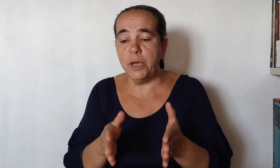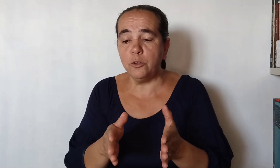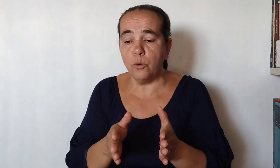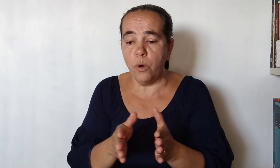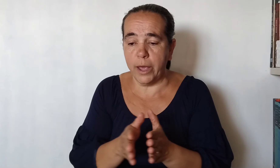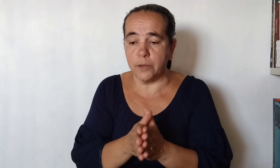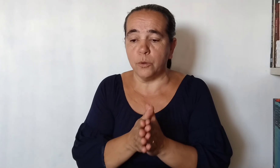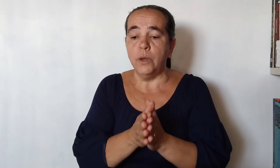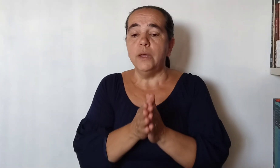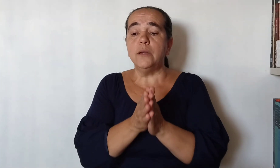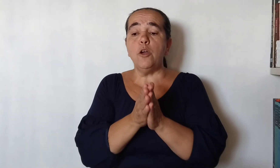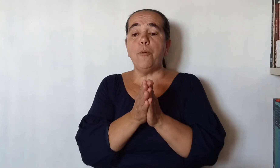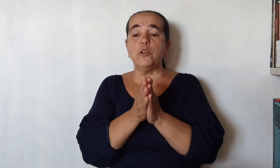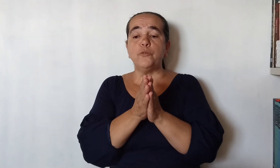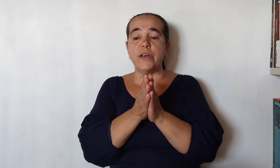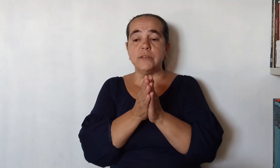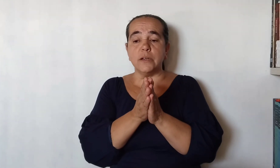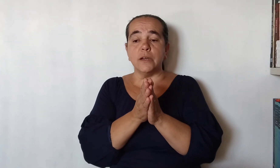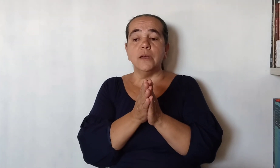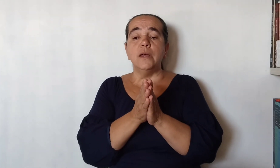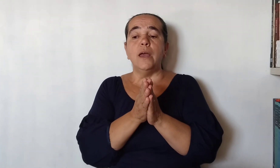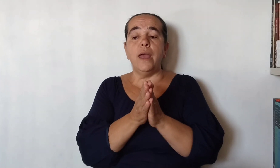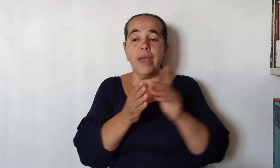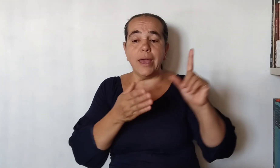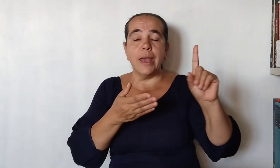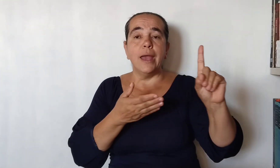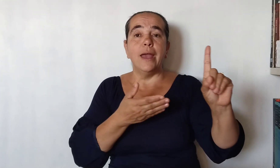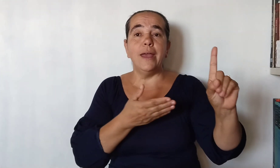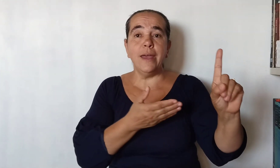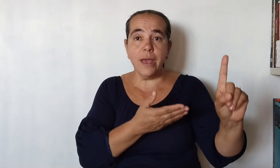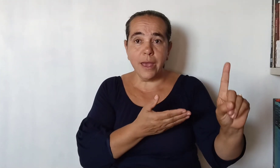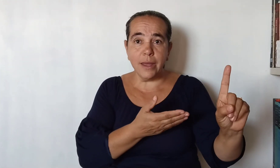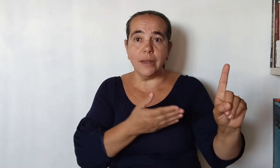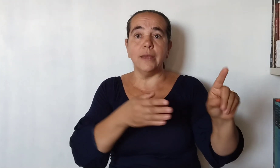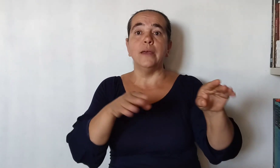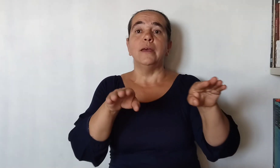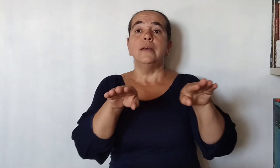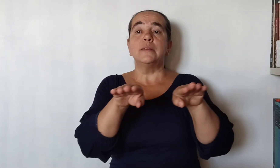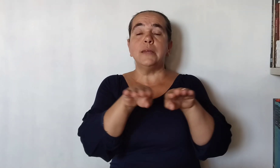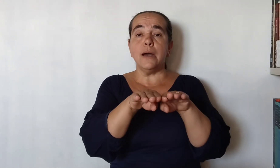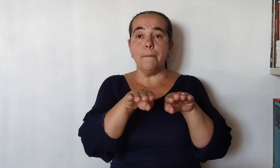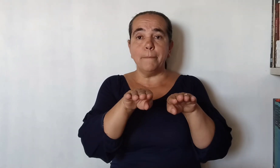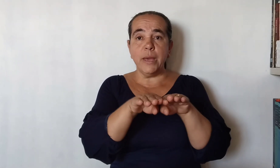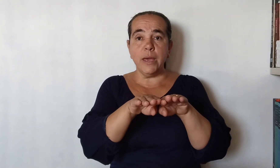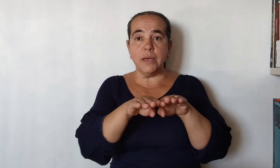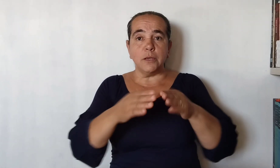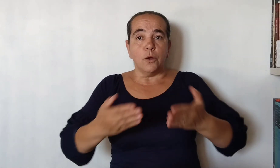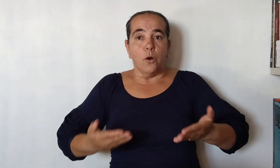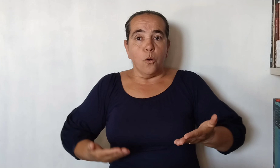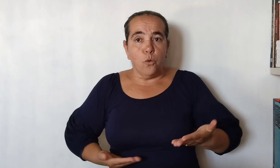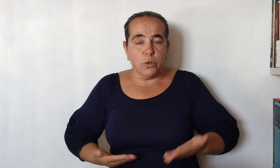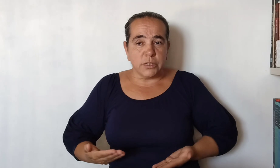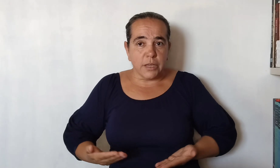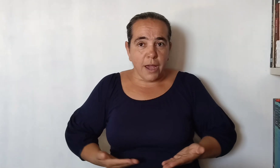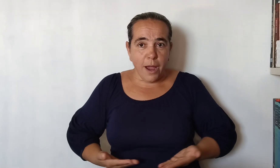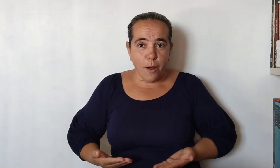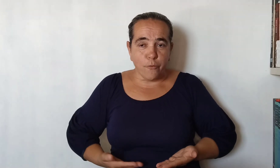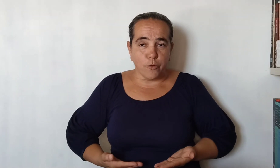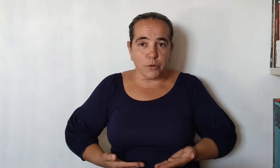entendimento correto. Então eu posso fazer e ele também os